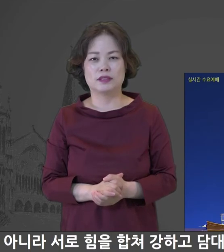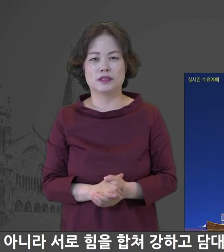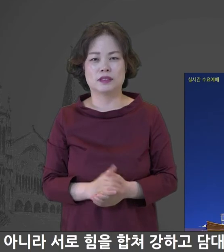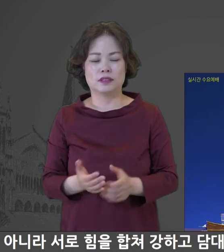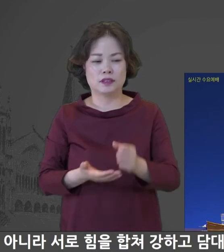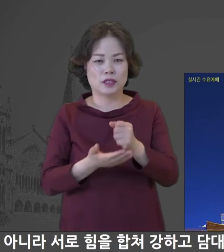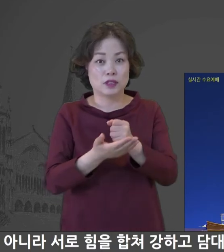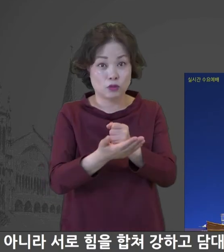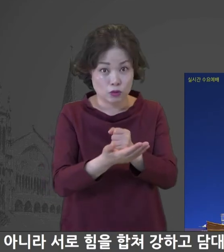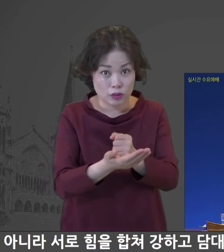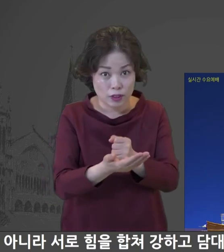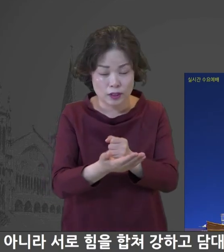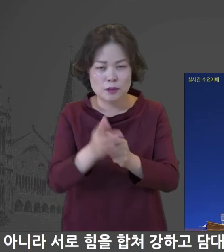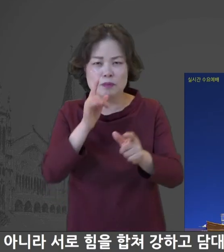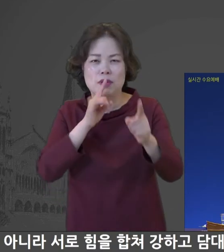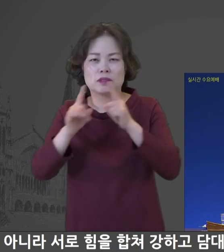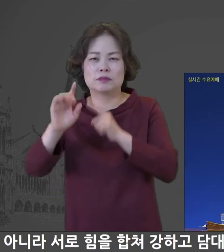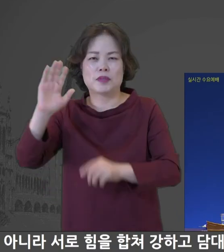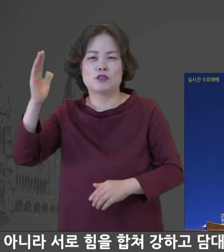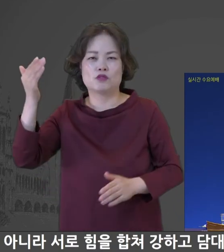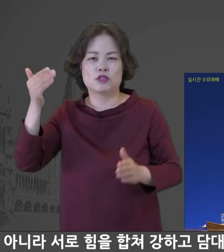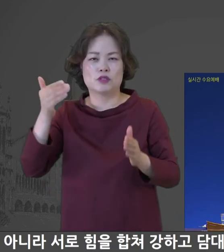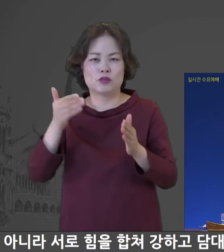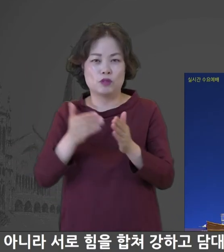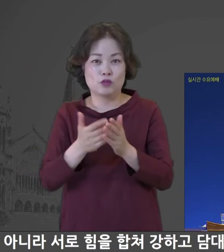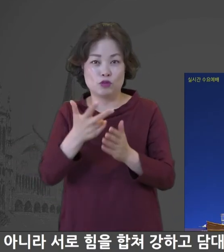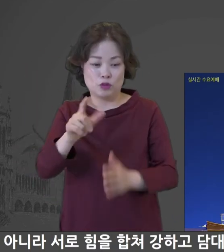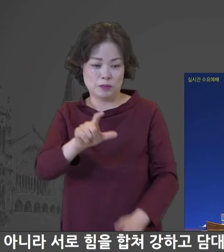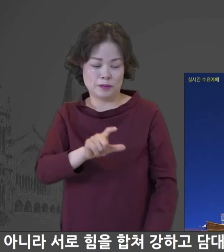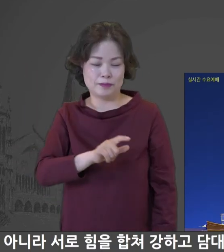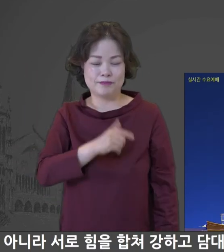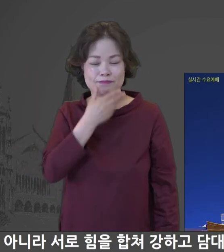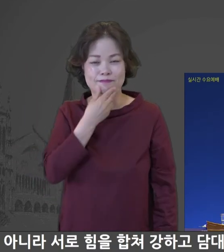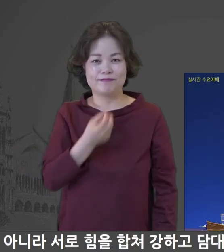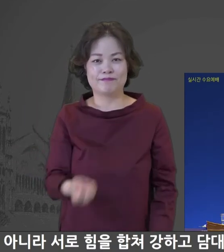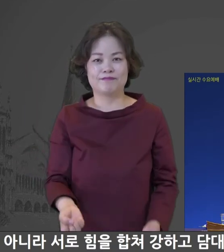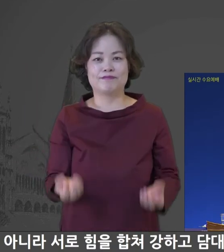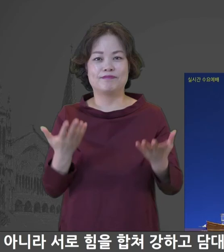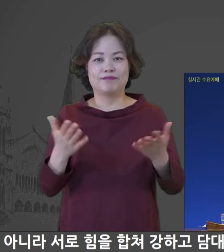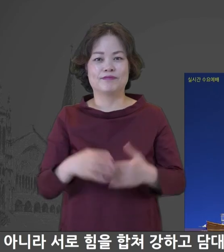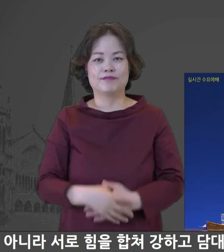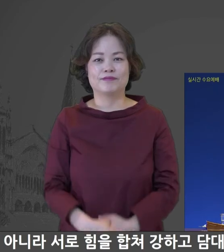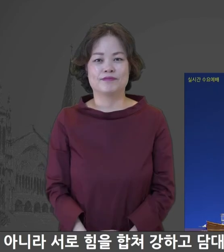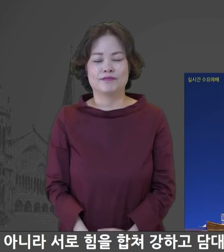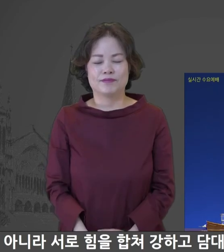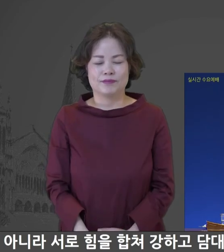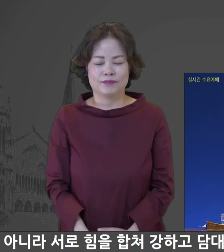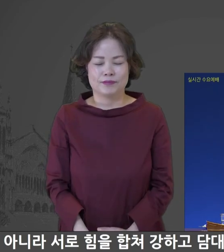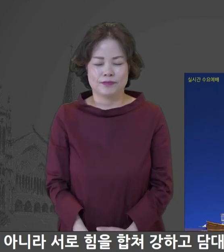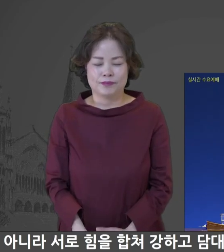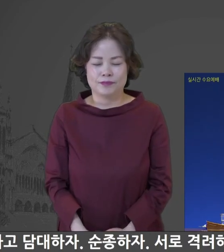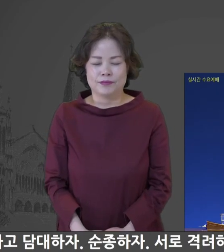영향을 주는 그런 말씀이 될 수 있기를 주님의 이름으로 축복합니다. 기도하겠습니다.